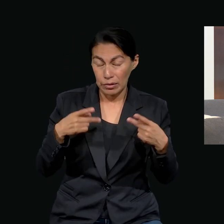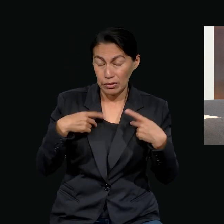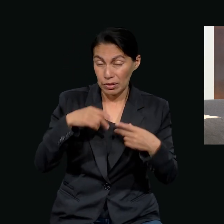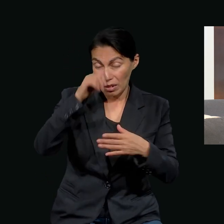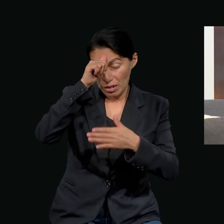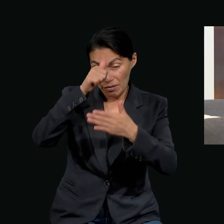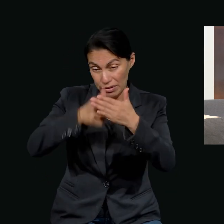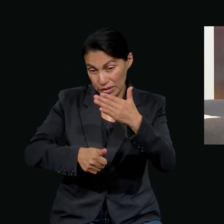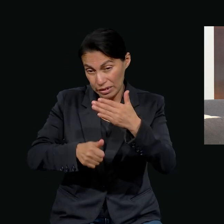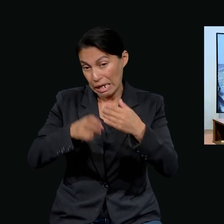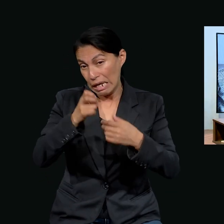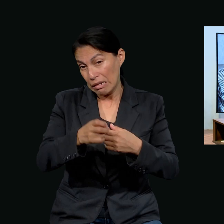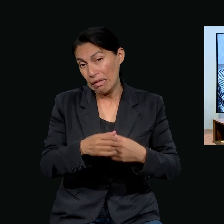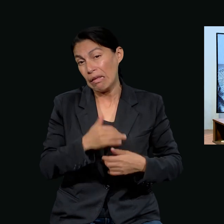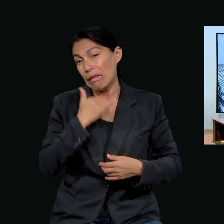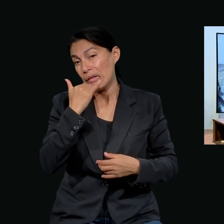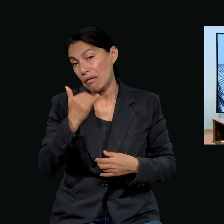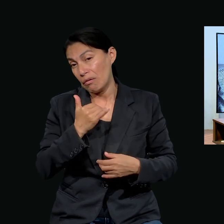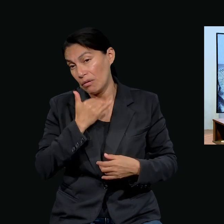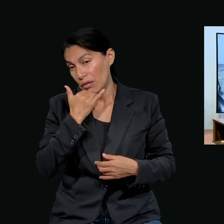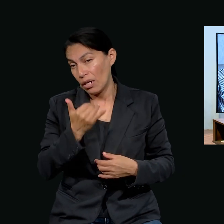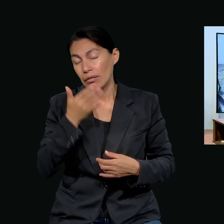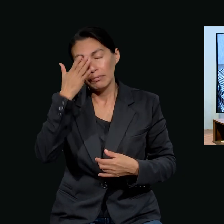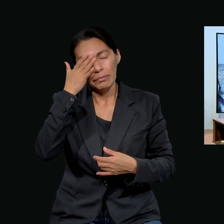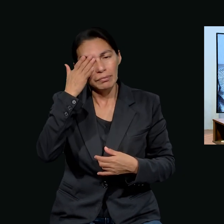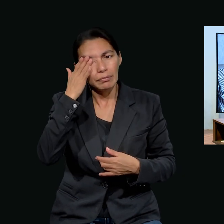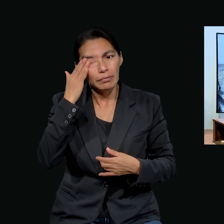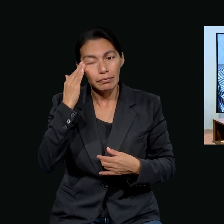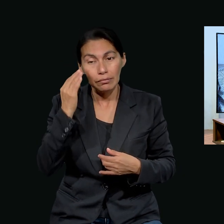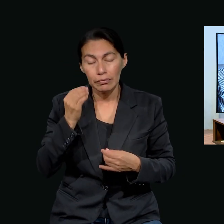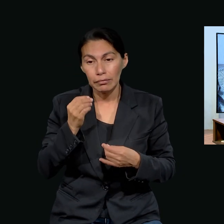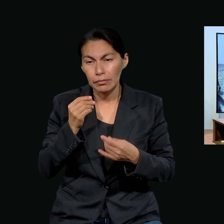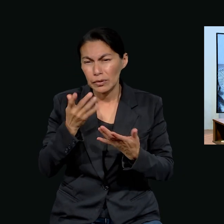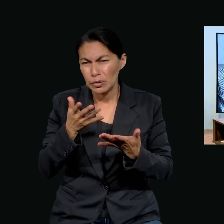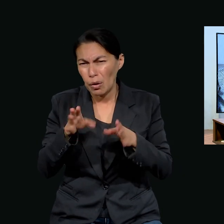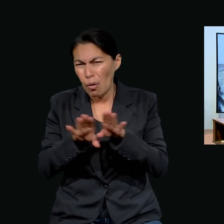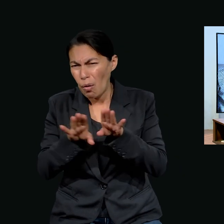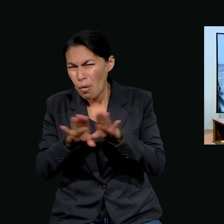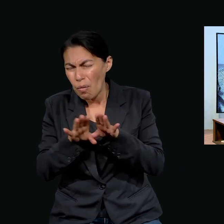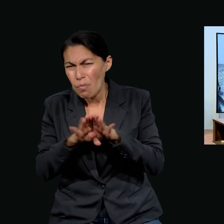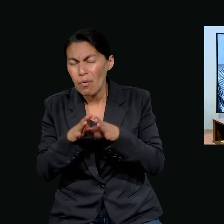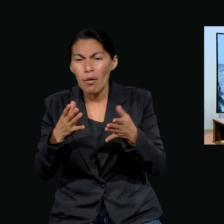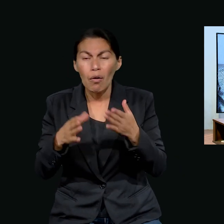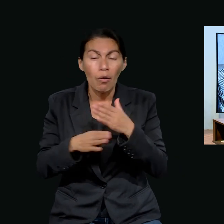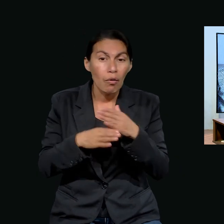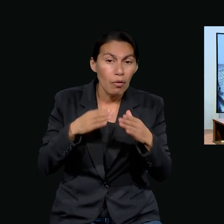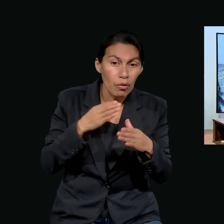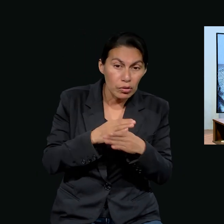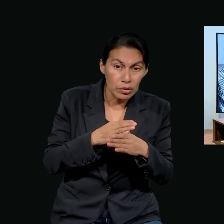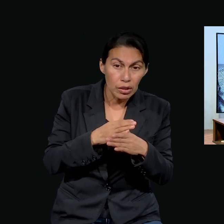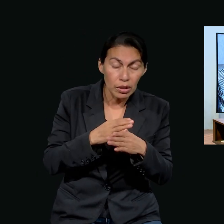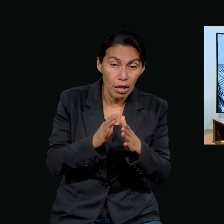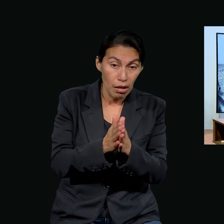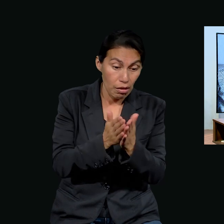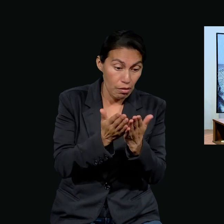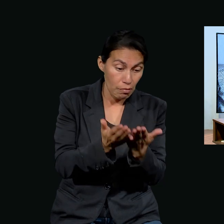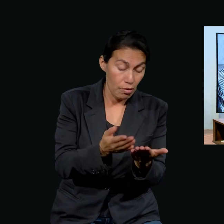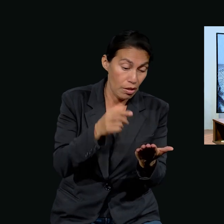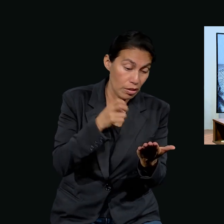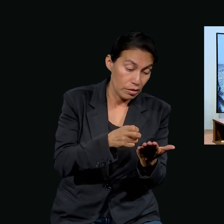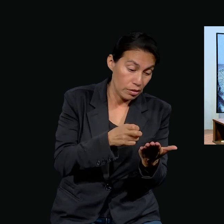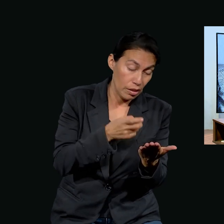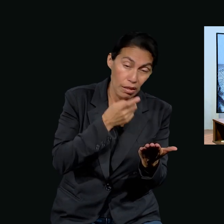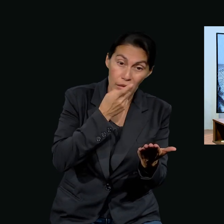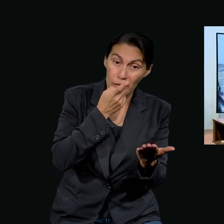equivocados. Y entonces yo llegué más o menos a creerlo de acuerdo con ciertas cosas. Pero había cosas que el libro